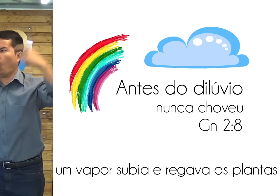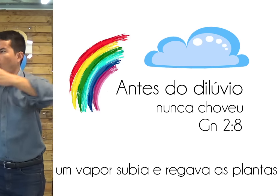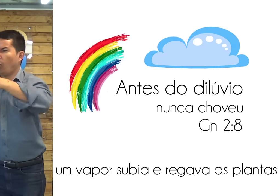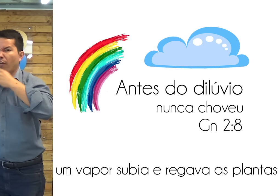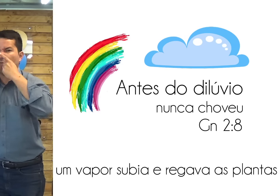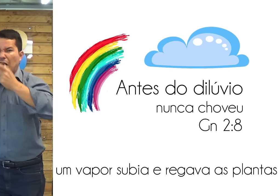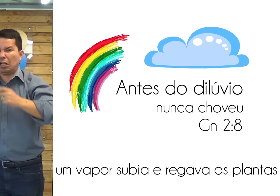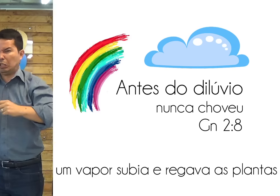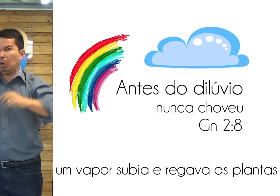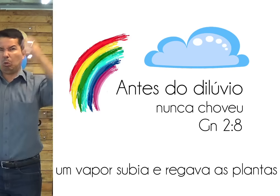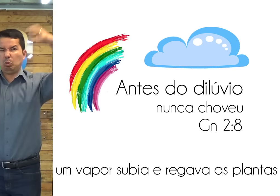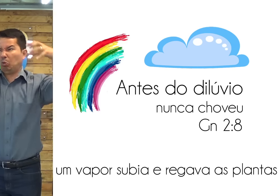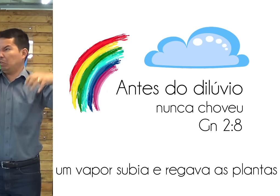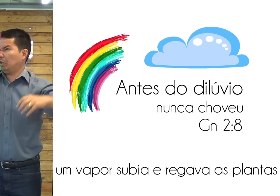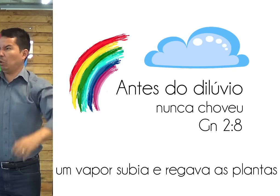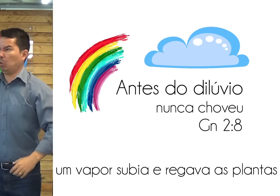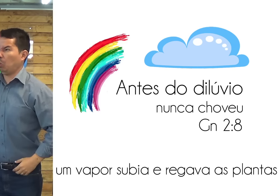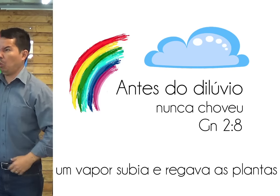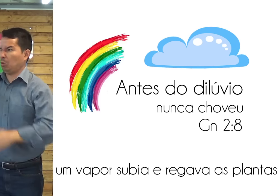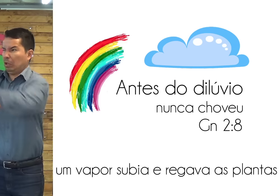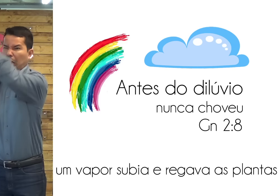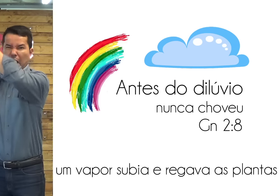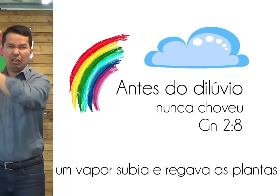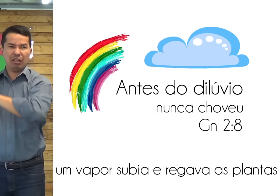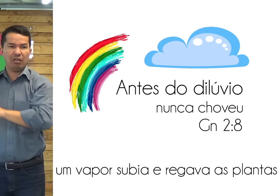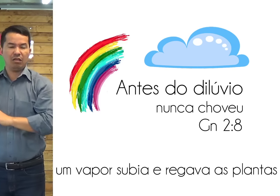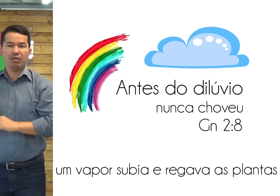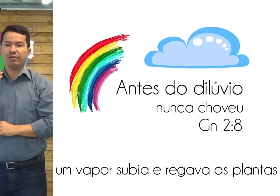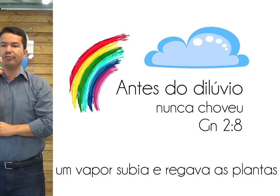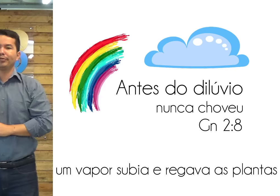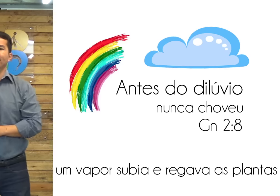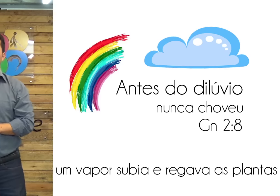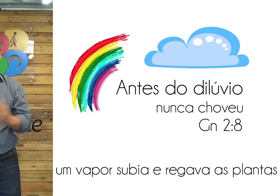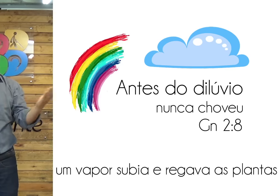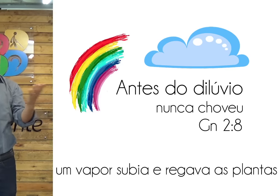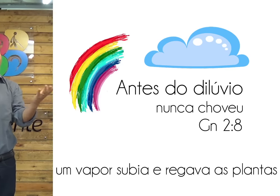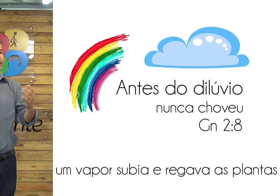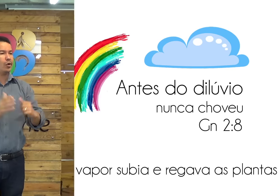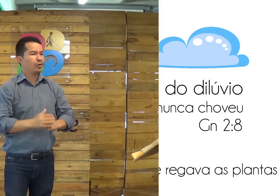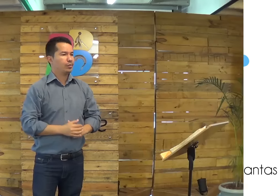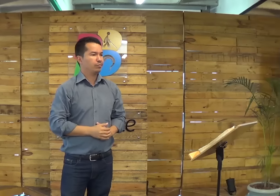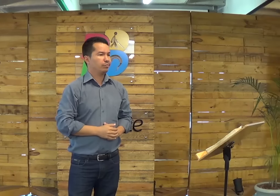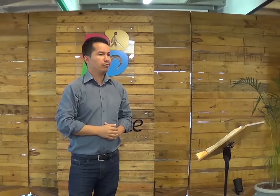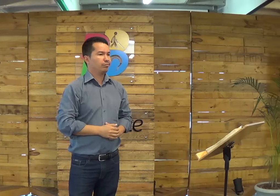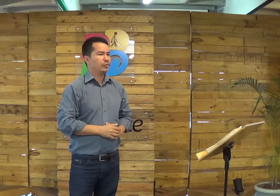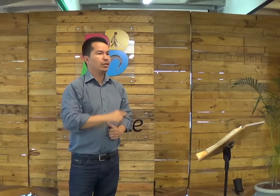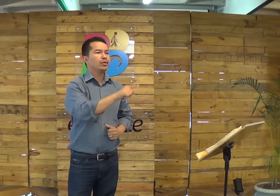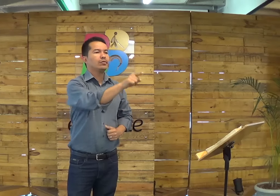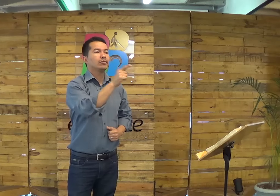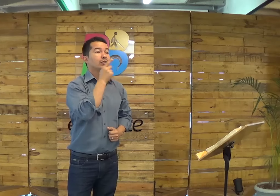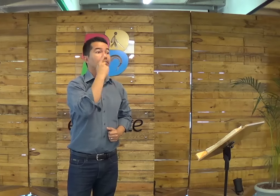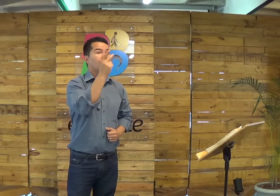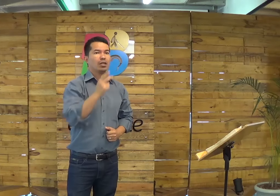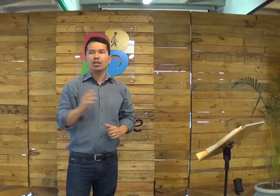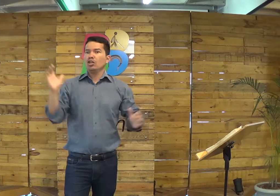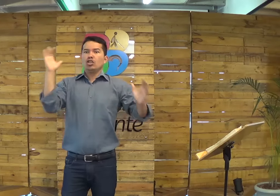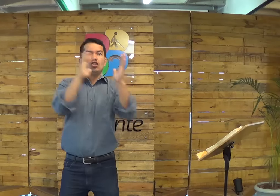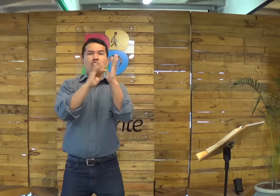você louco você tá falando sinal de chuva falando vai lá seria a mesma coisa que hoje se você